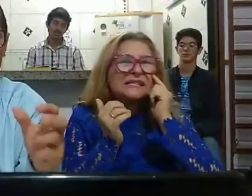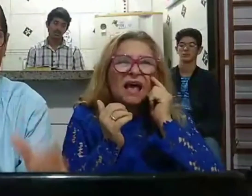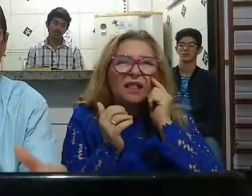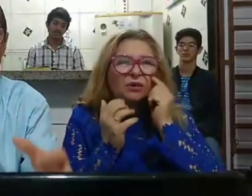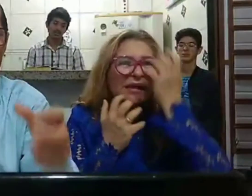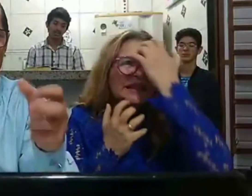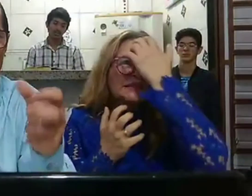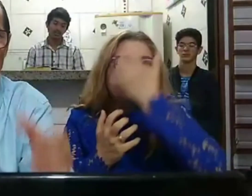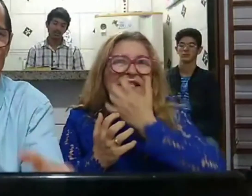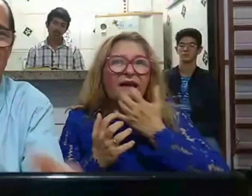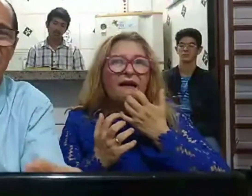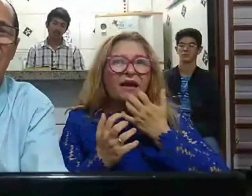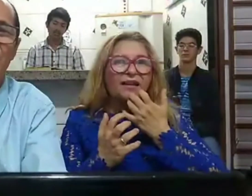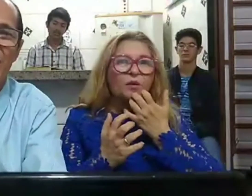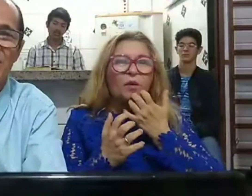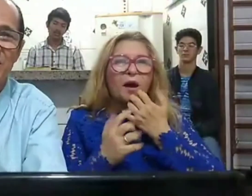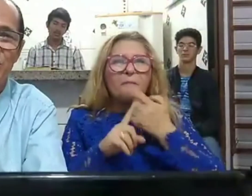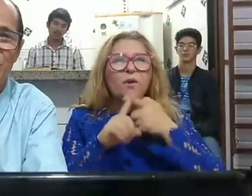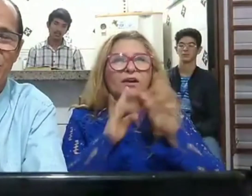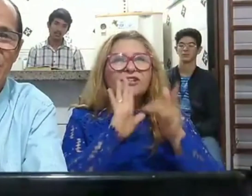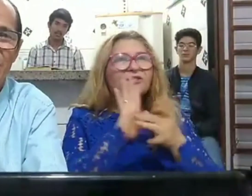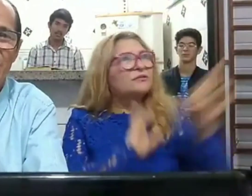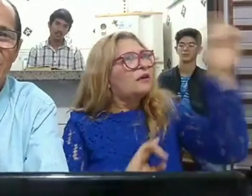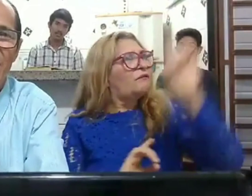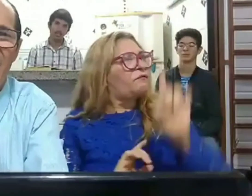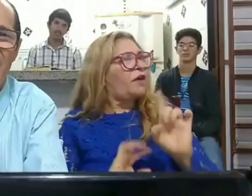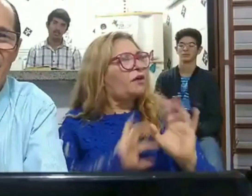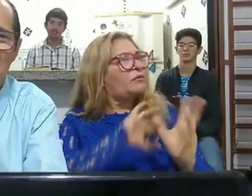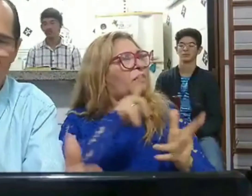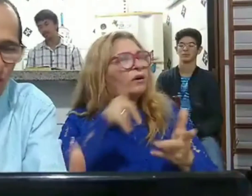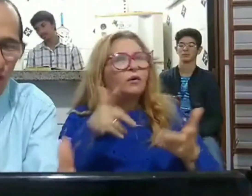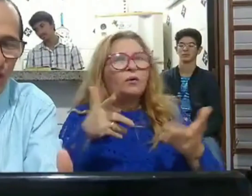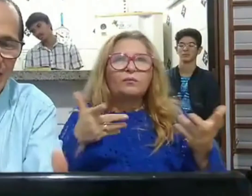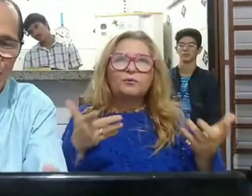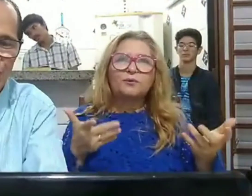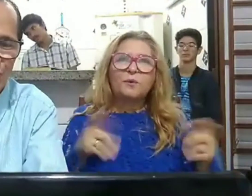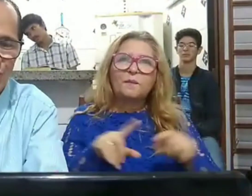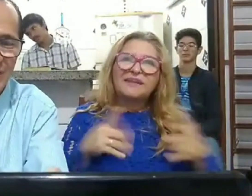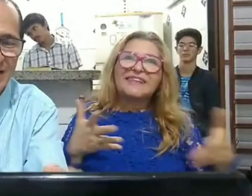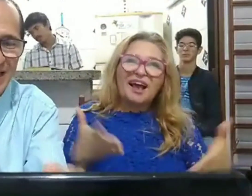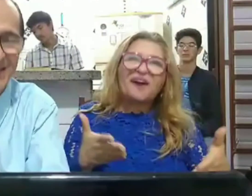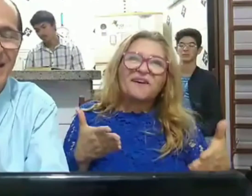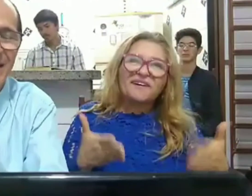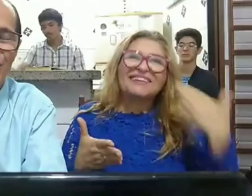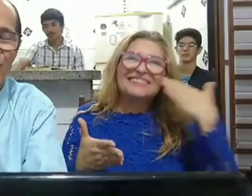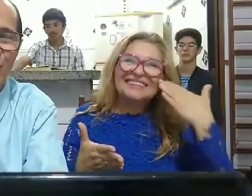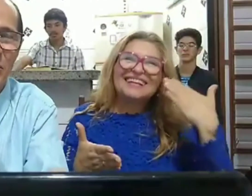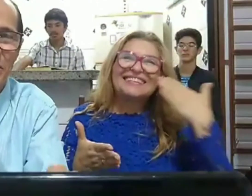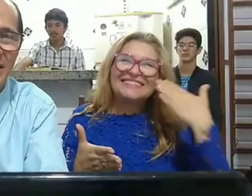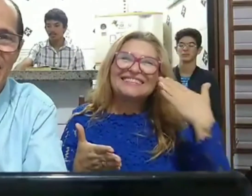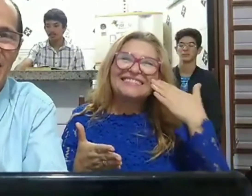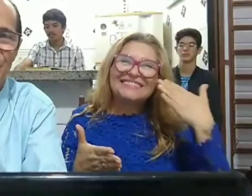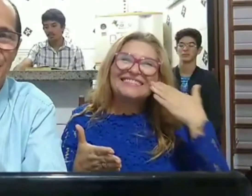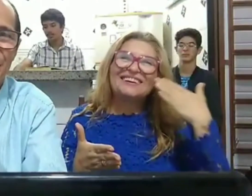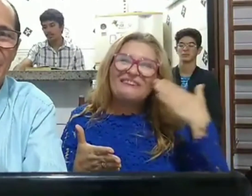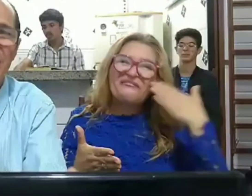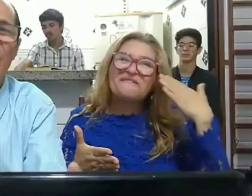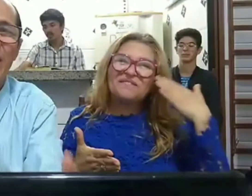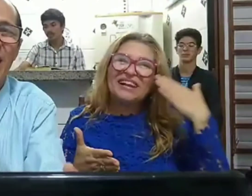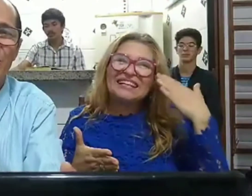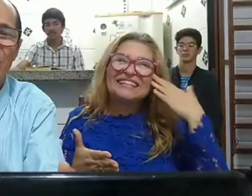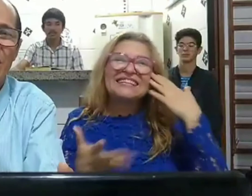o propósito de Jesus ter vindo a este mundo, mas agora eu estou entendendo, eu estou compreendendo